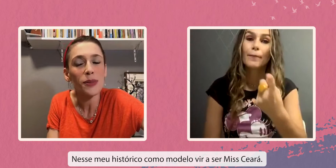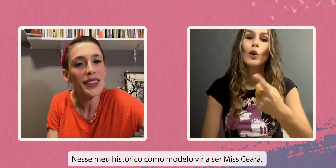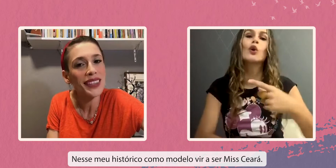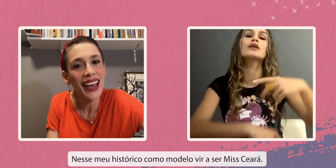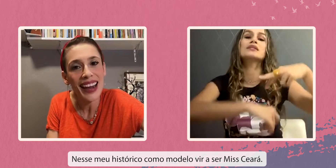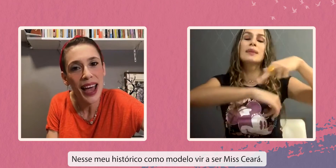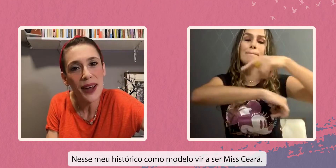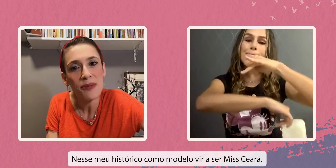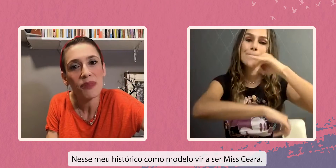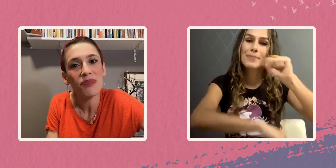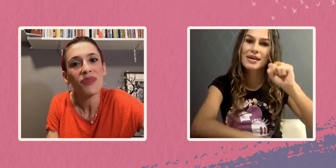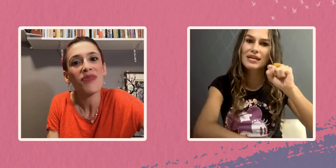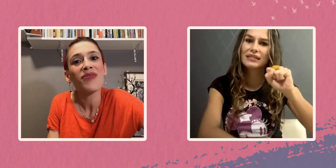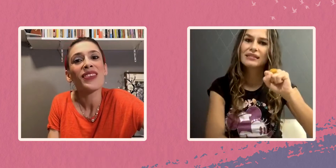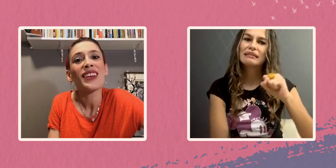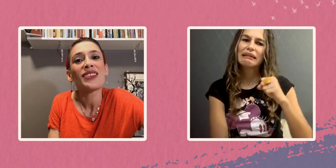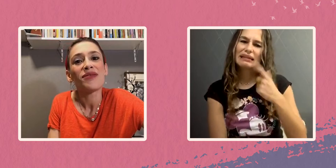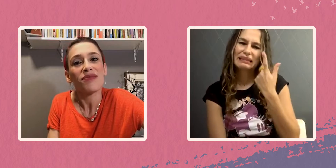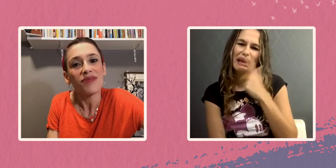a ser Miss Ceará.